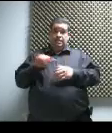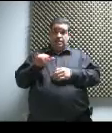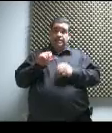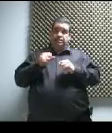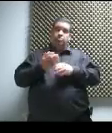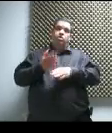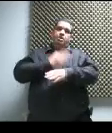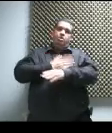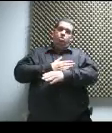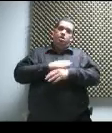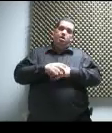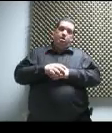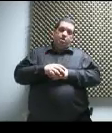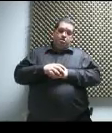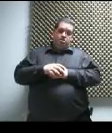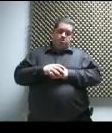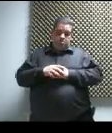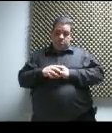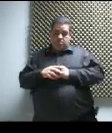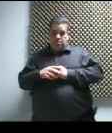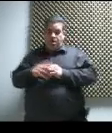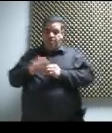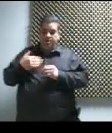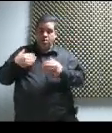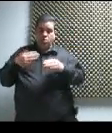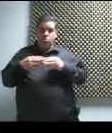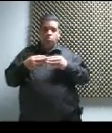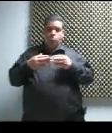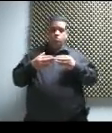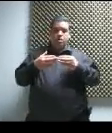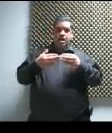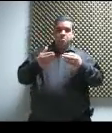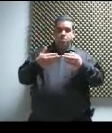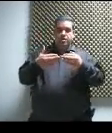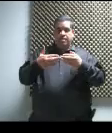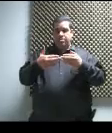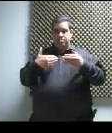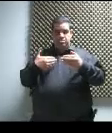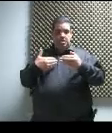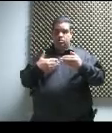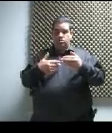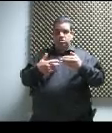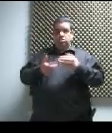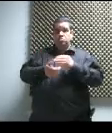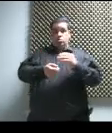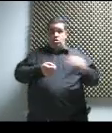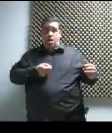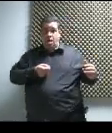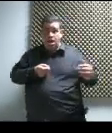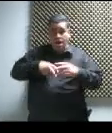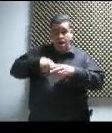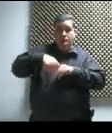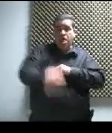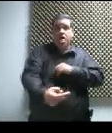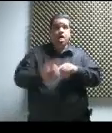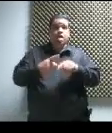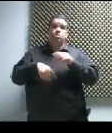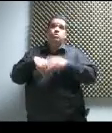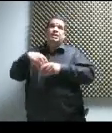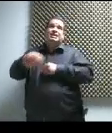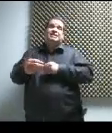mejorar? Exacto. Por ejemplo, había una puerta que abría hacia adentro. Entonces, eso era un tapón porque entonces todo el mundo se podía caer o todo el mundo se